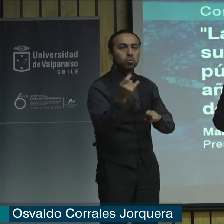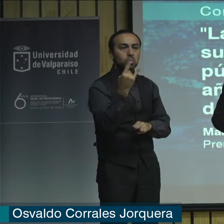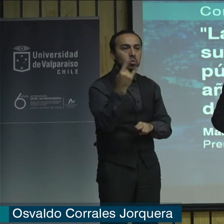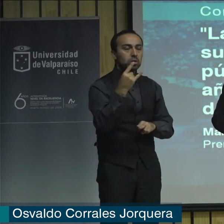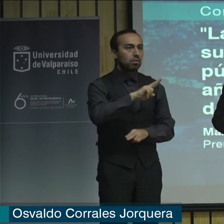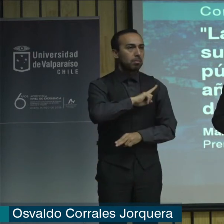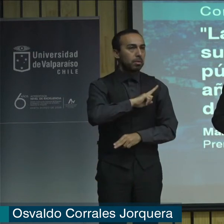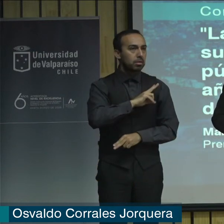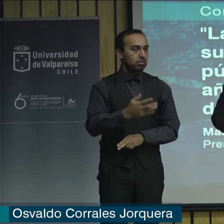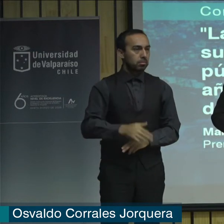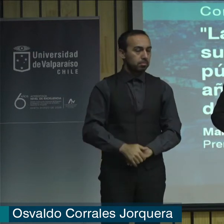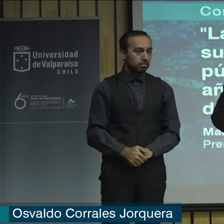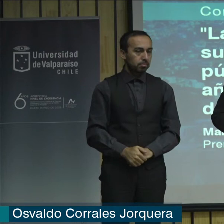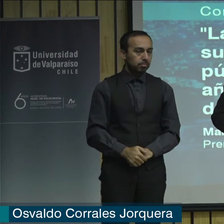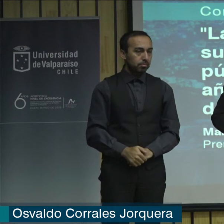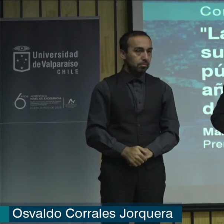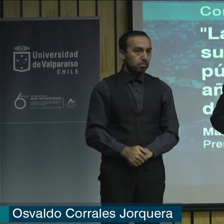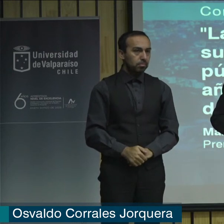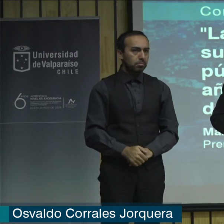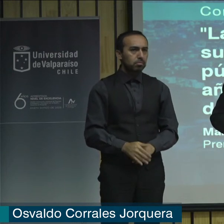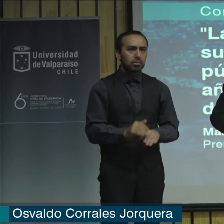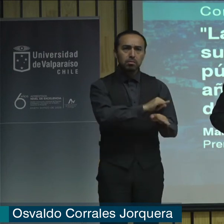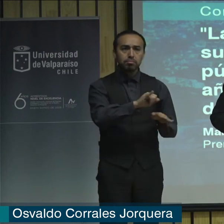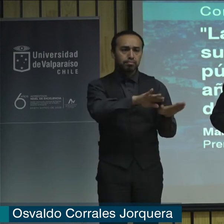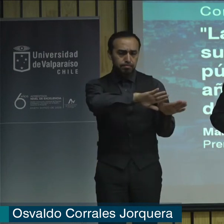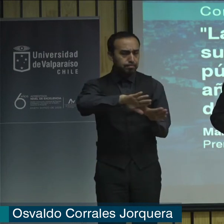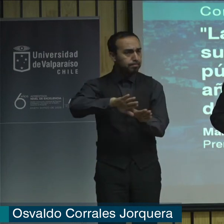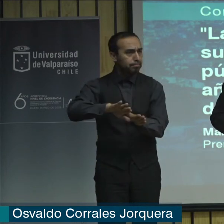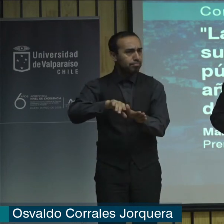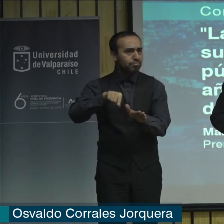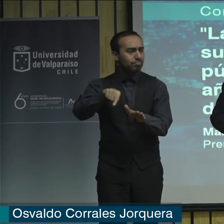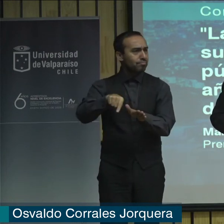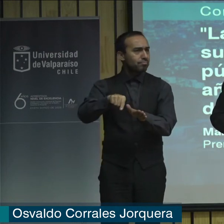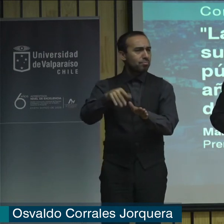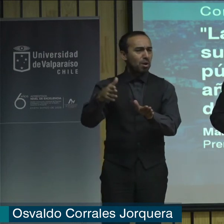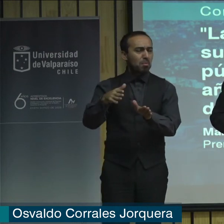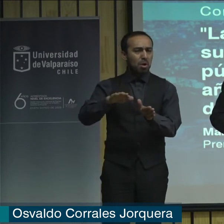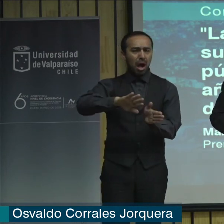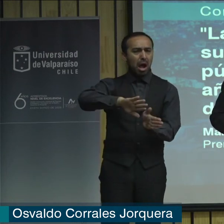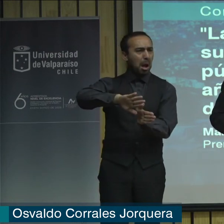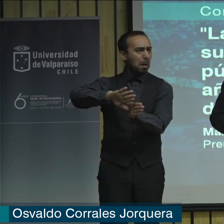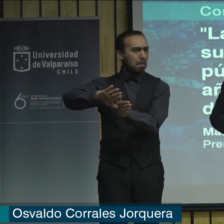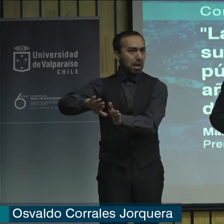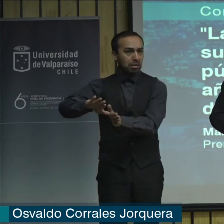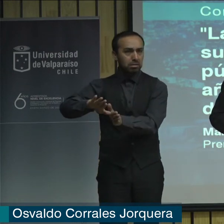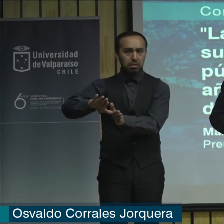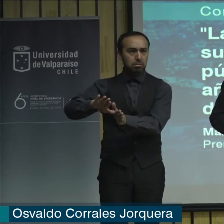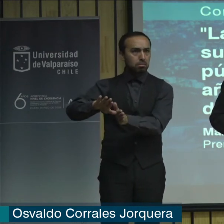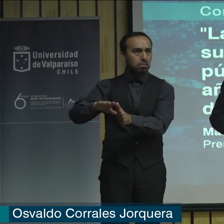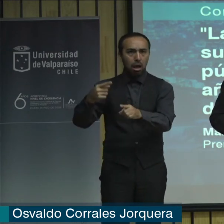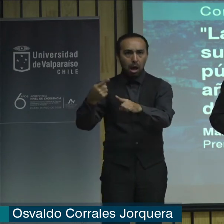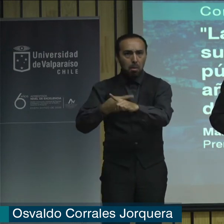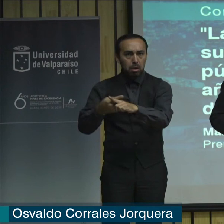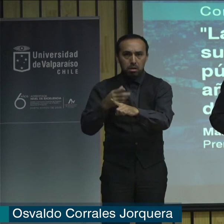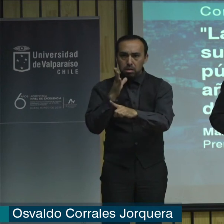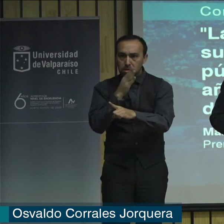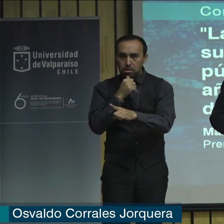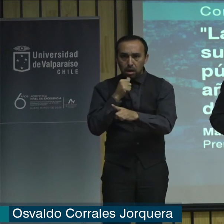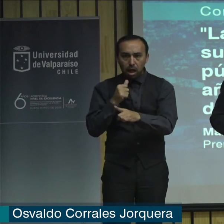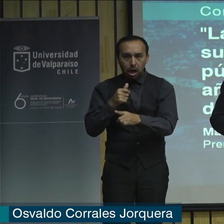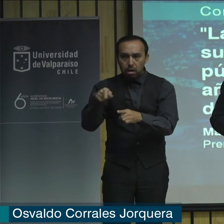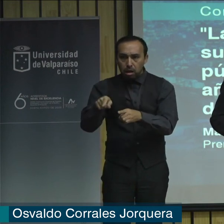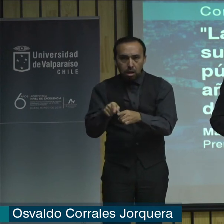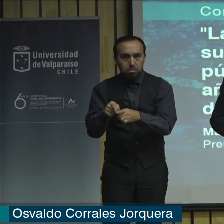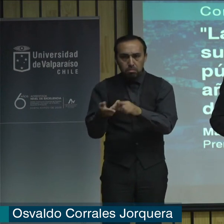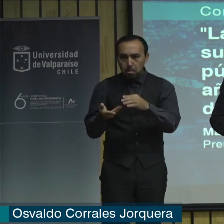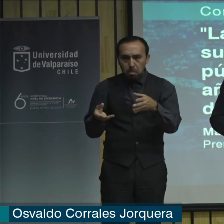Valparaíso de una forma totalmente ajena a la comunidad se produjo este acto administrativo